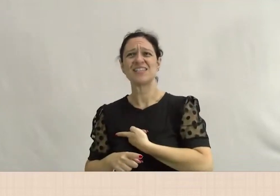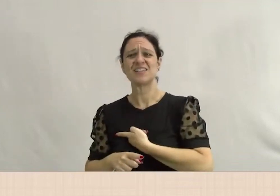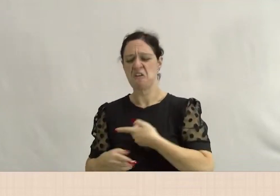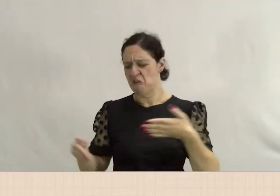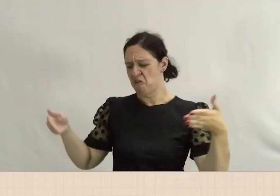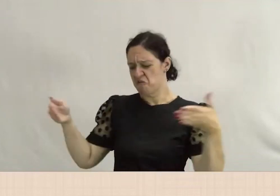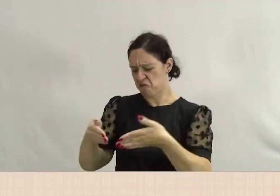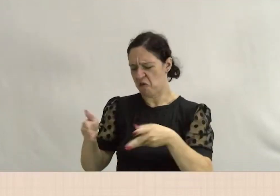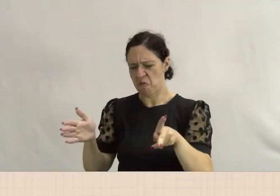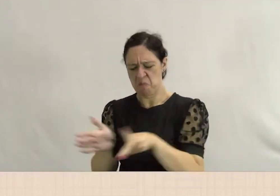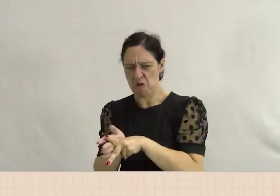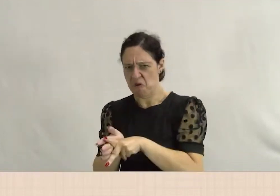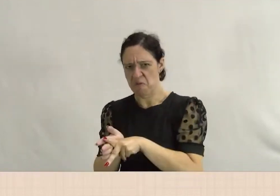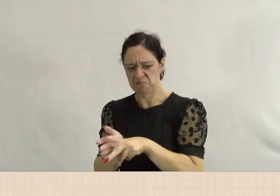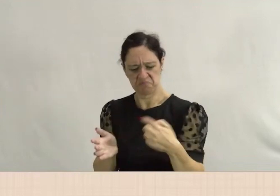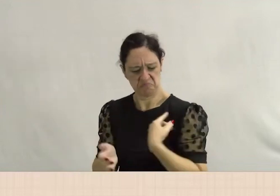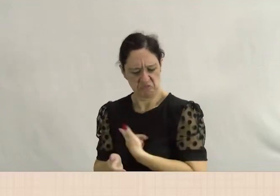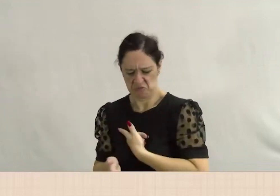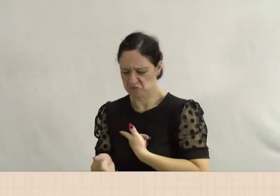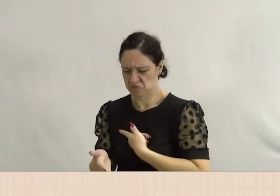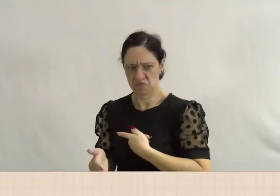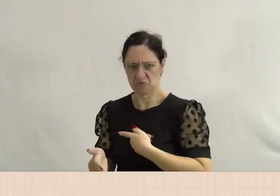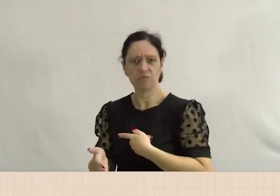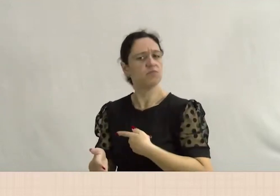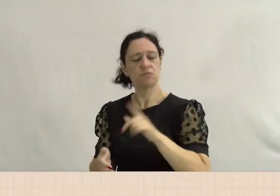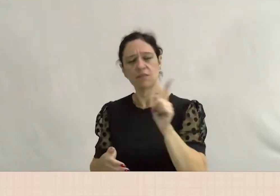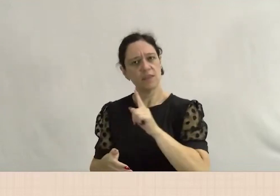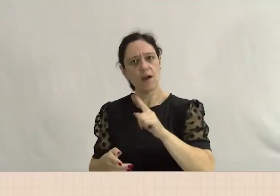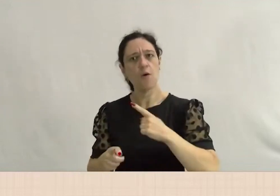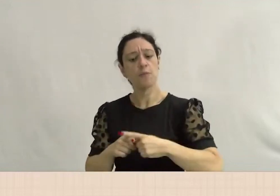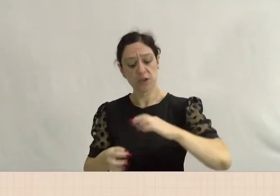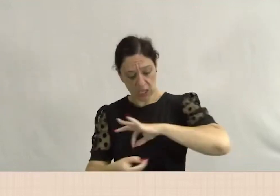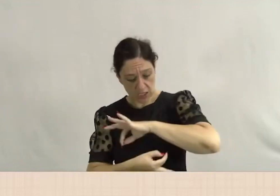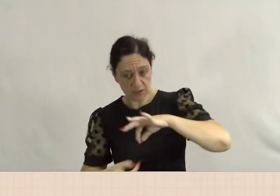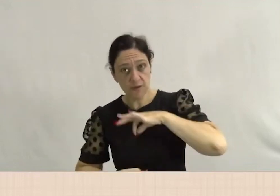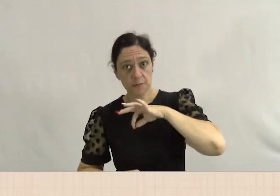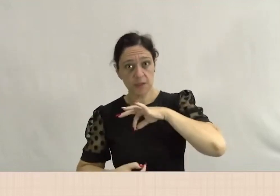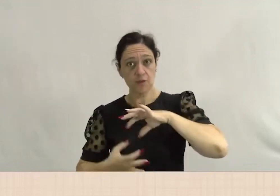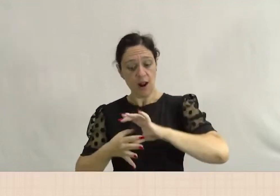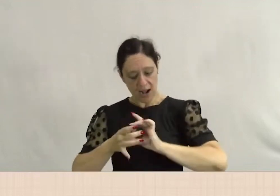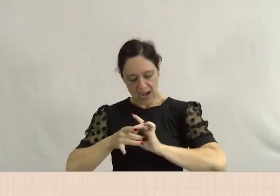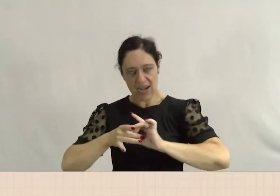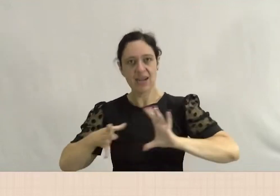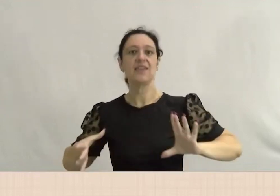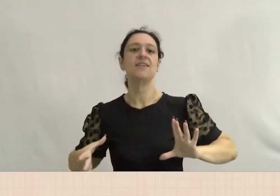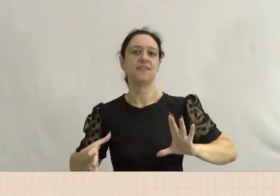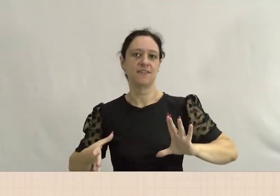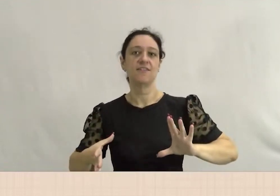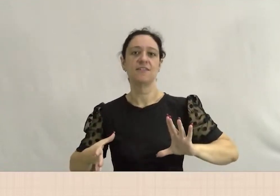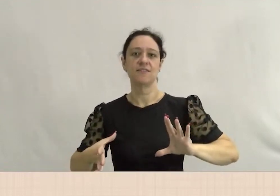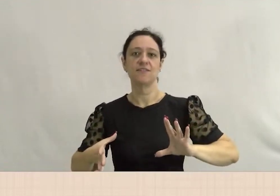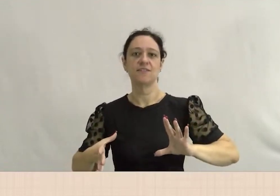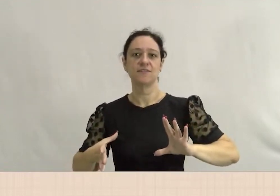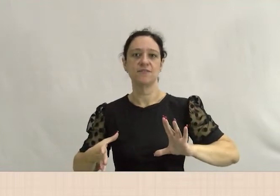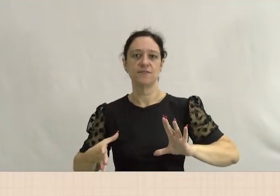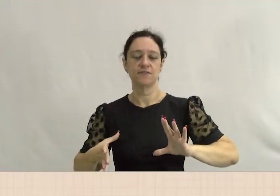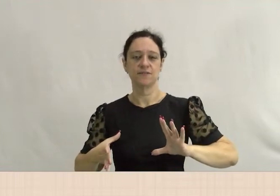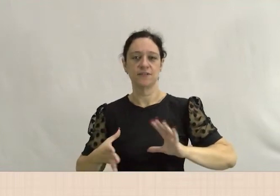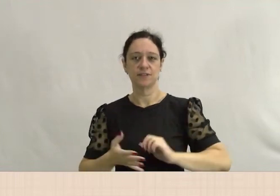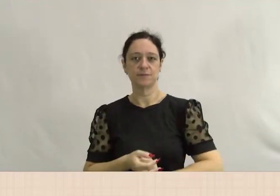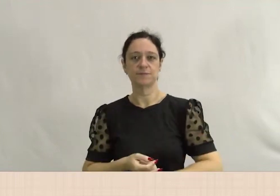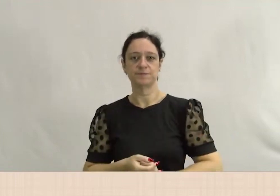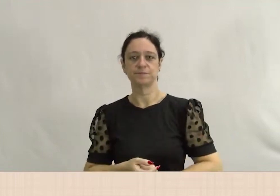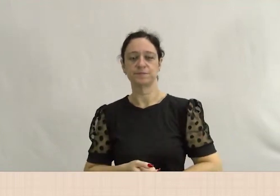somos presos a nada fixa. O Espírito tem que ter liberdade. Para onde quer Ele ir, Ele tem que